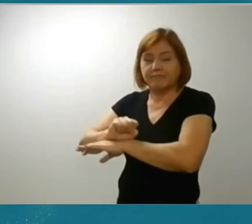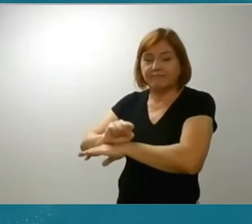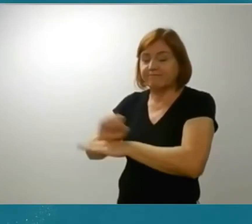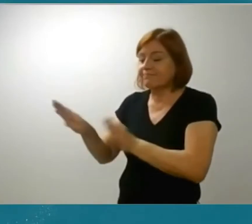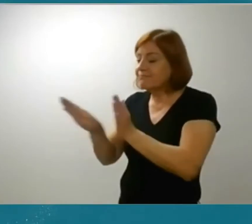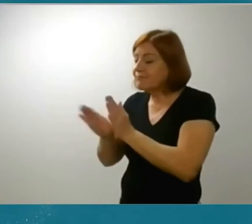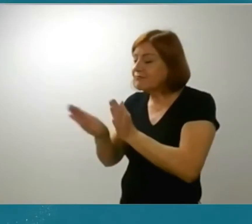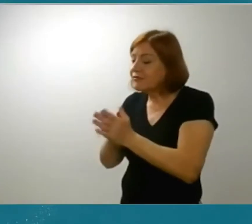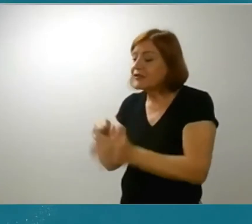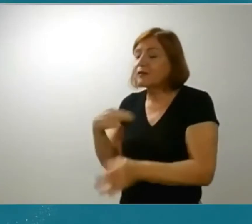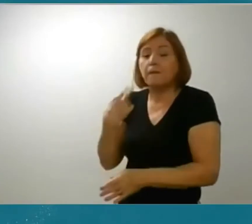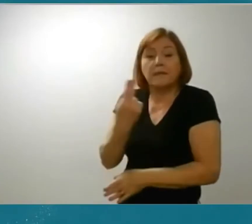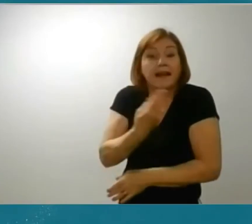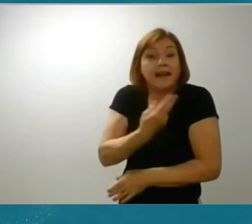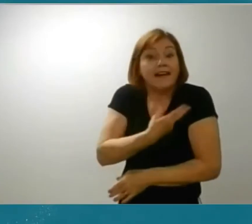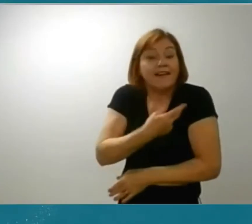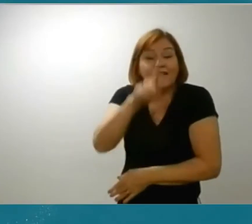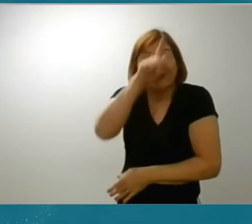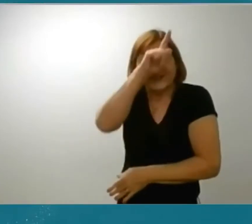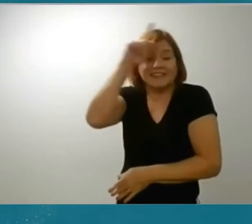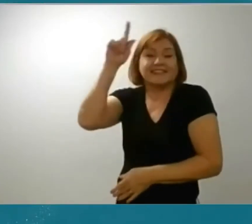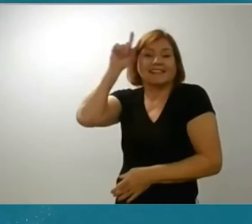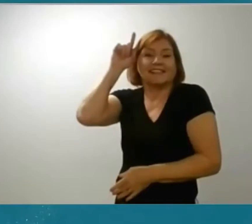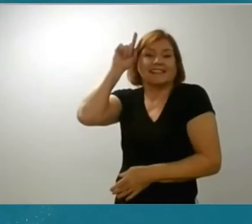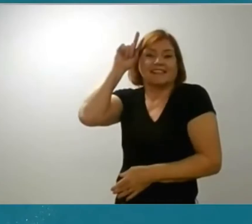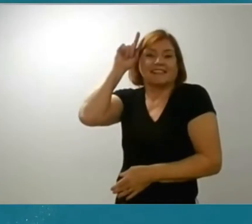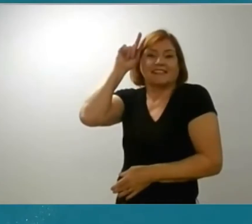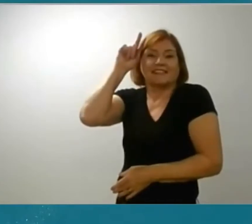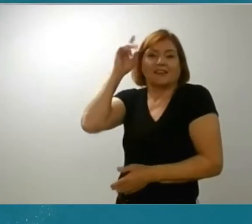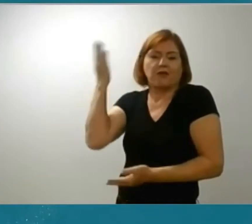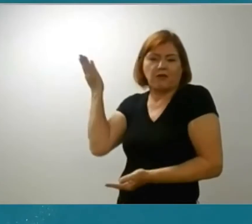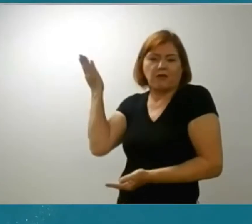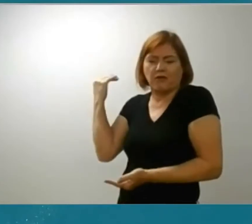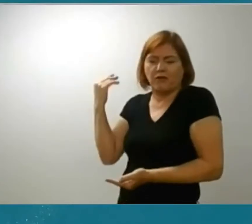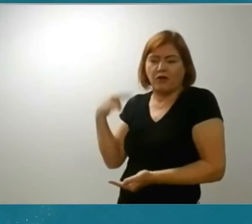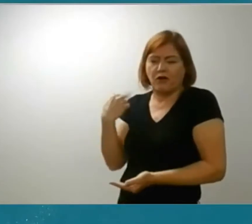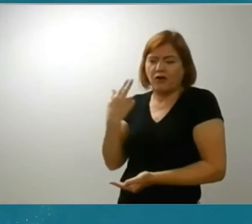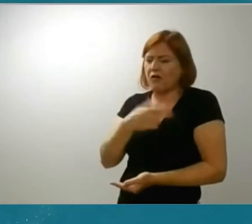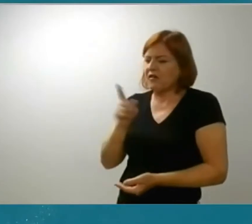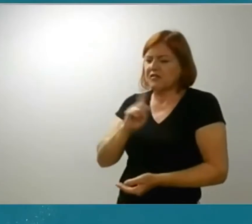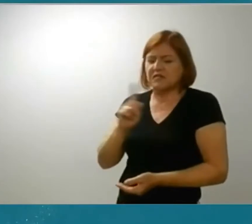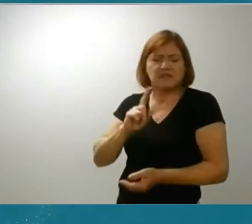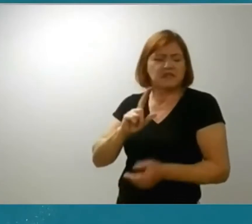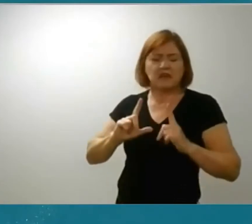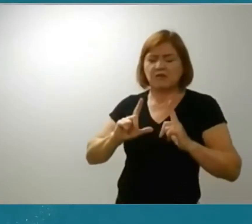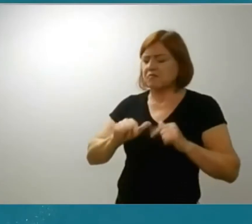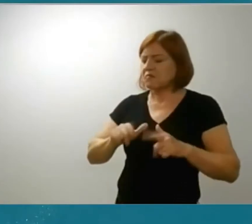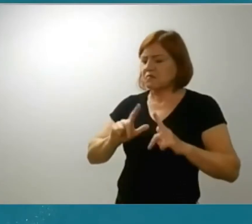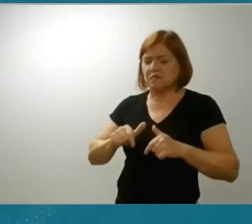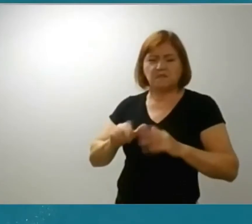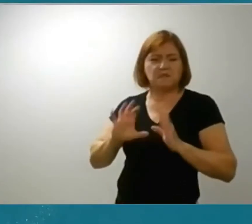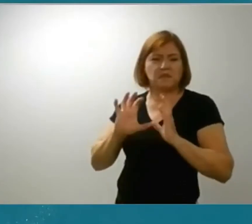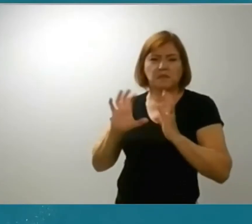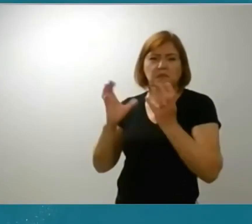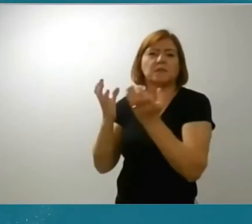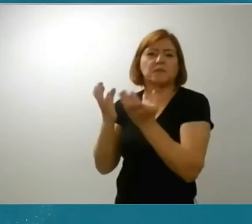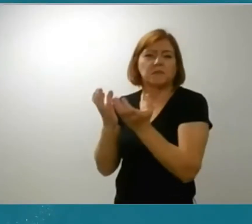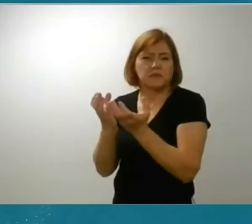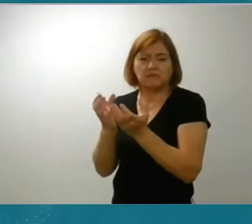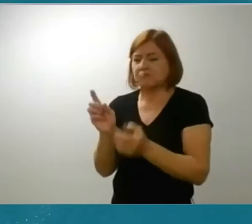tamanha sabedoria, como é maravilhoso, né, o plano de Deus. Quão insondáveis são